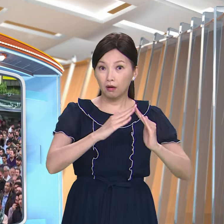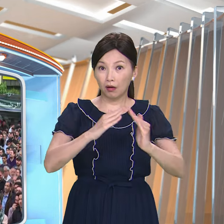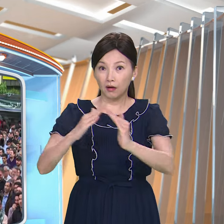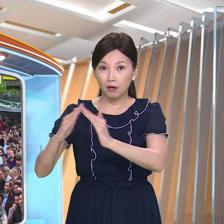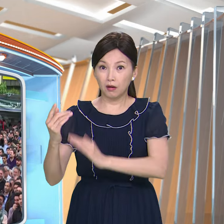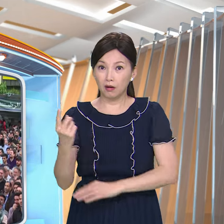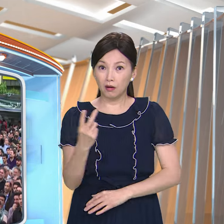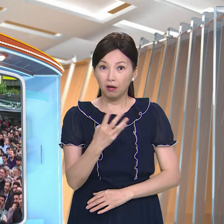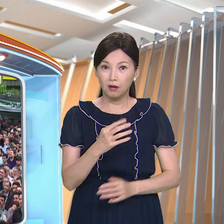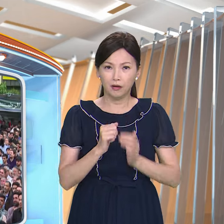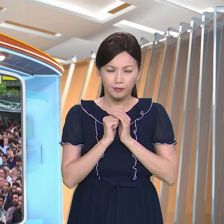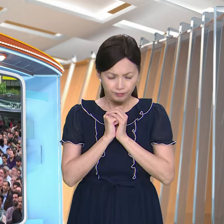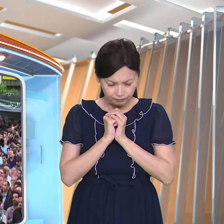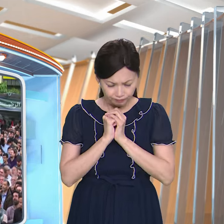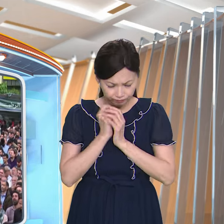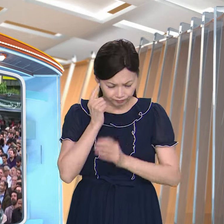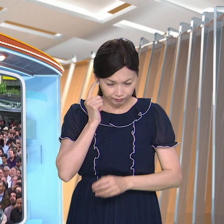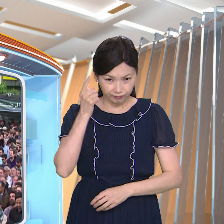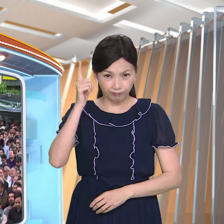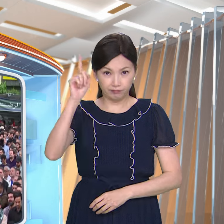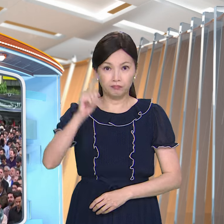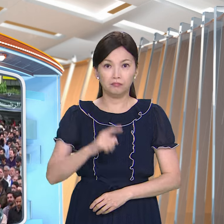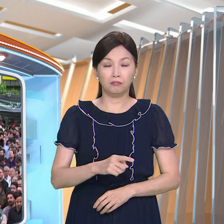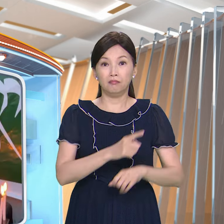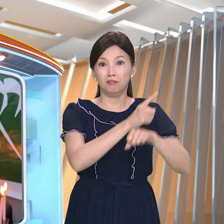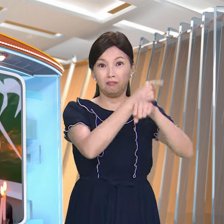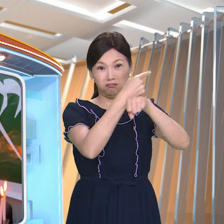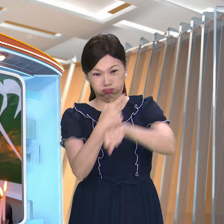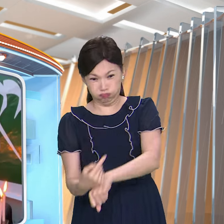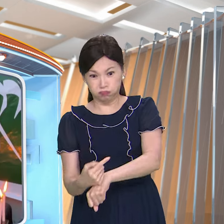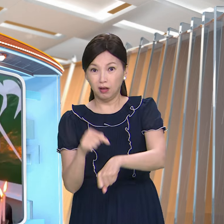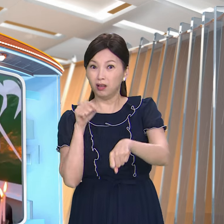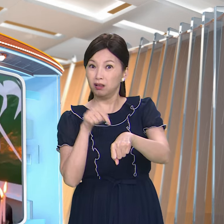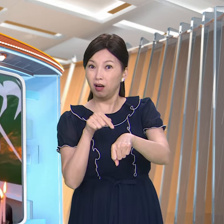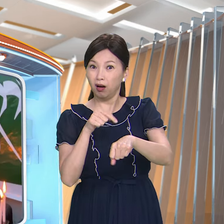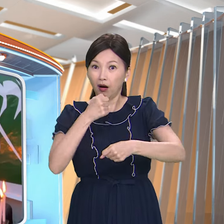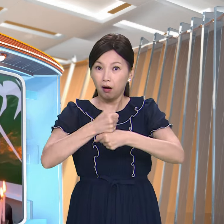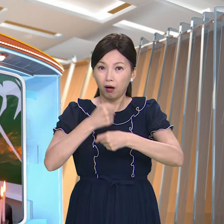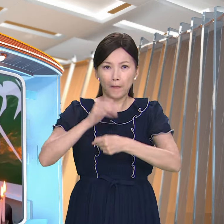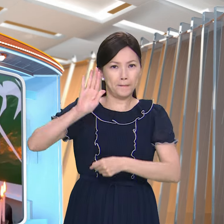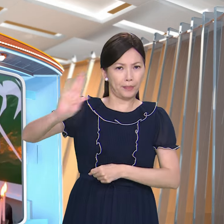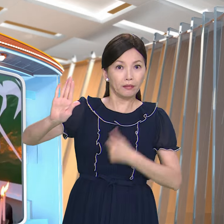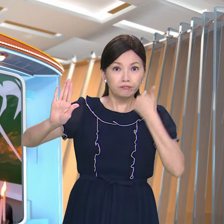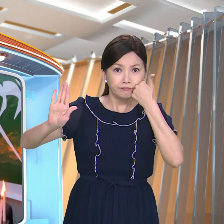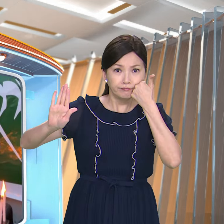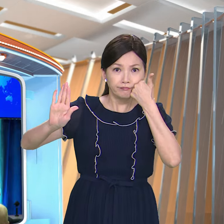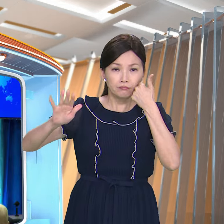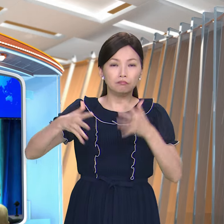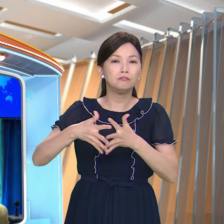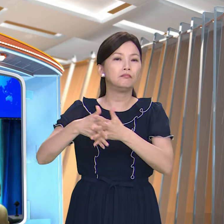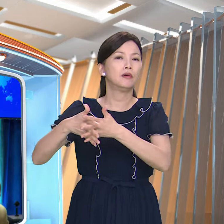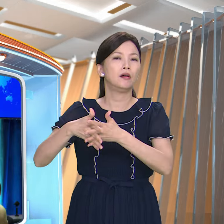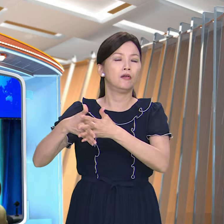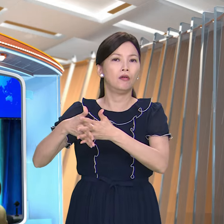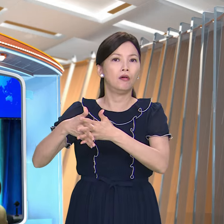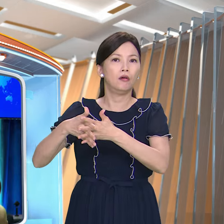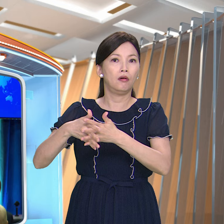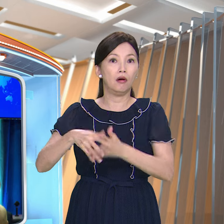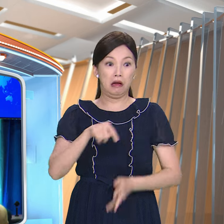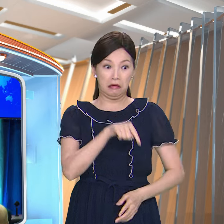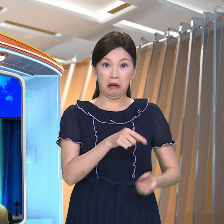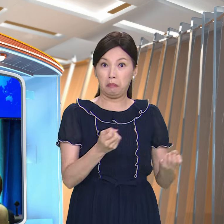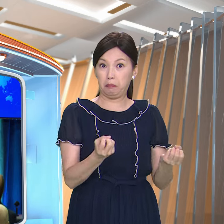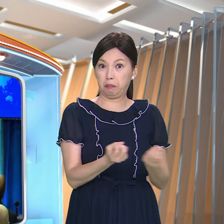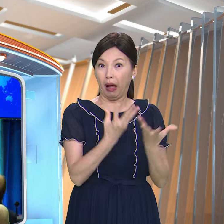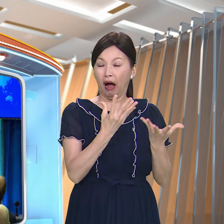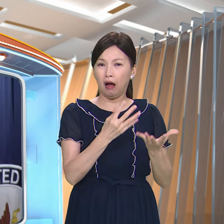市举行丧礼。由于事故直升机是由美国制造，伊朗在事